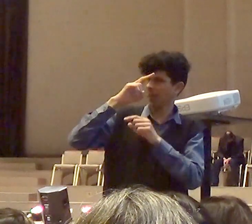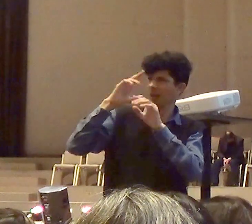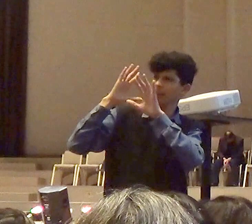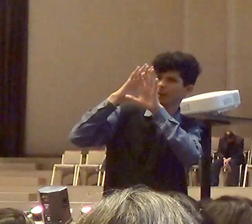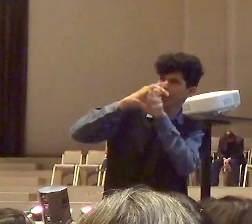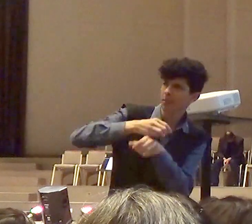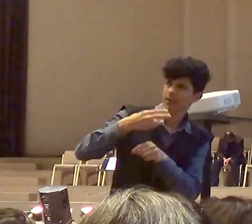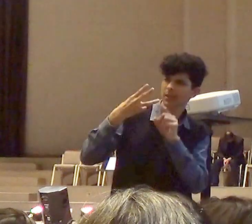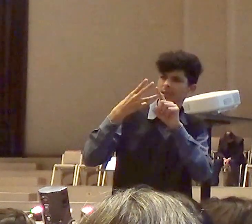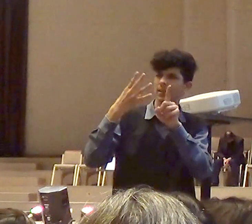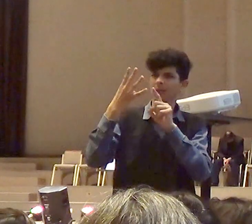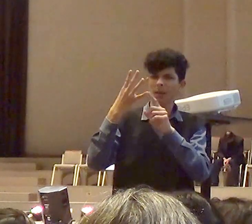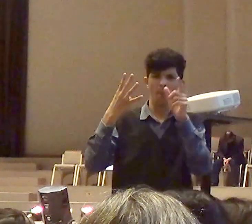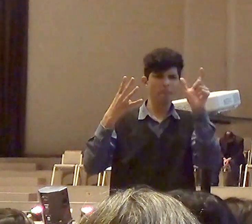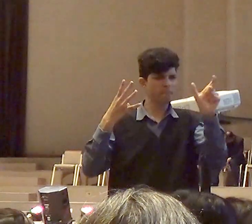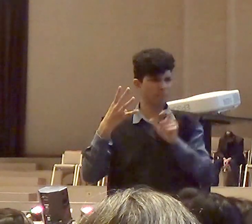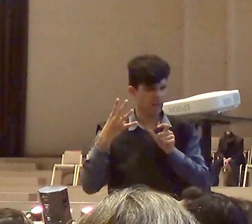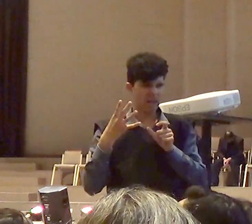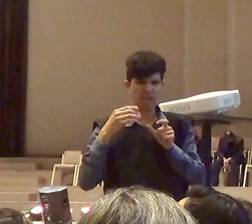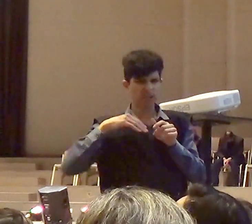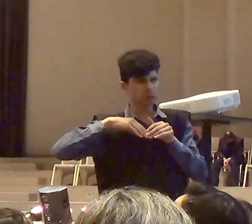esse toque maldito